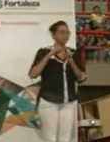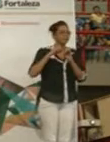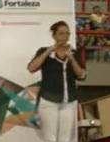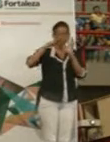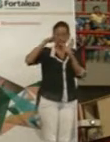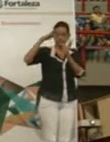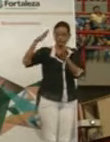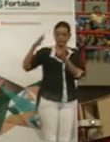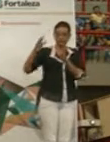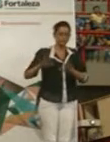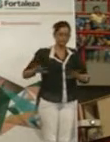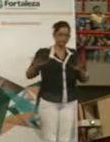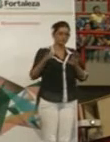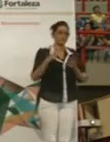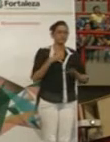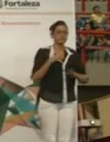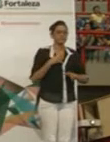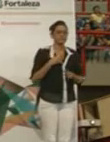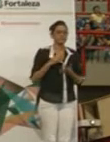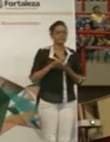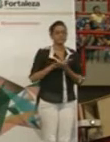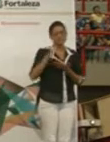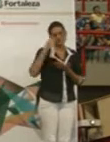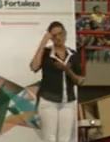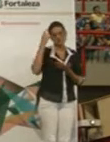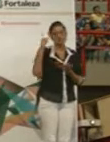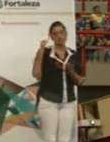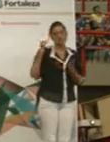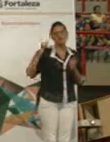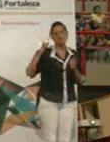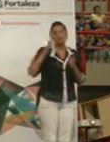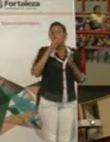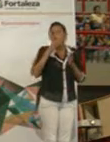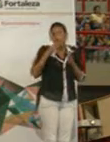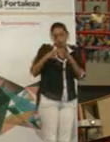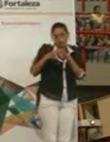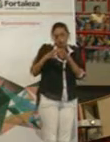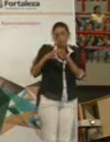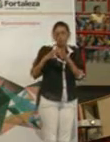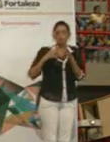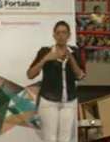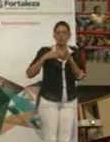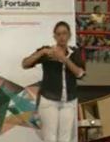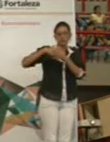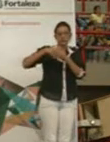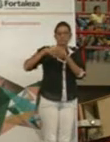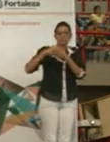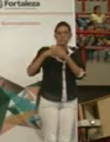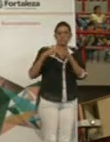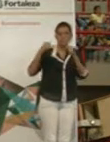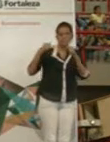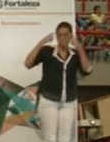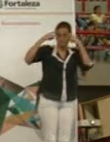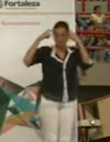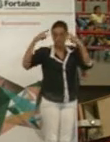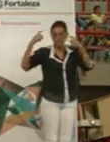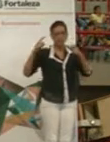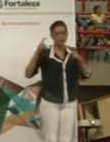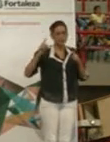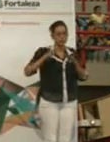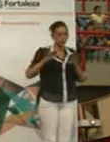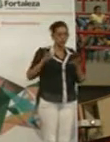não é só da torcida de futebol organizada, é da sociedade como um todo. Então não adianta, muitas